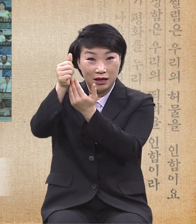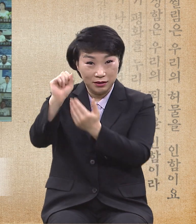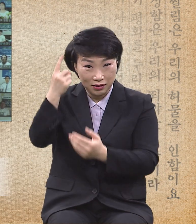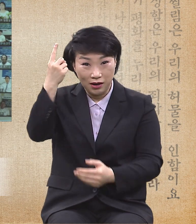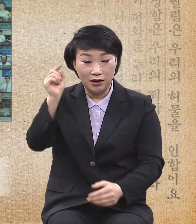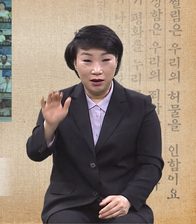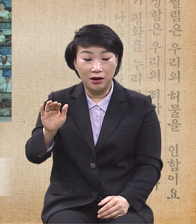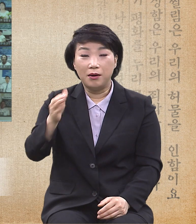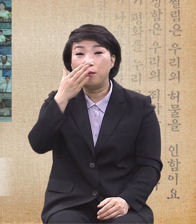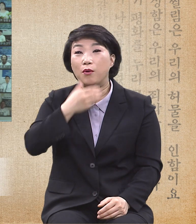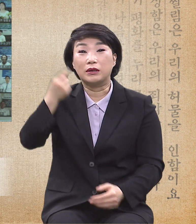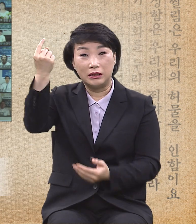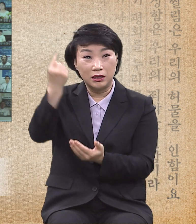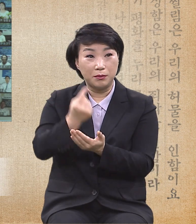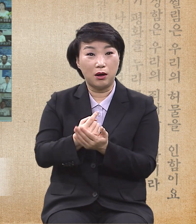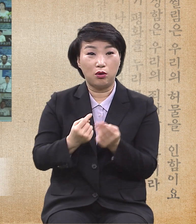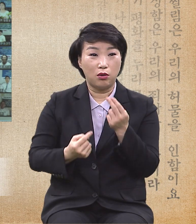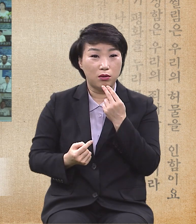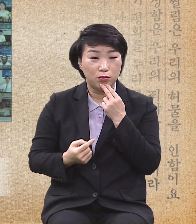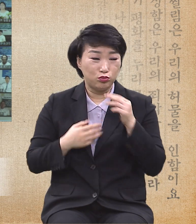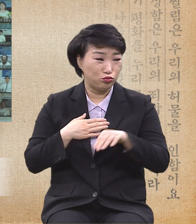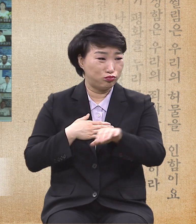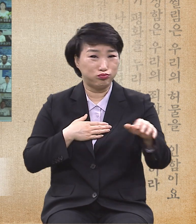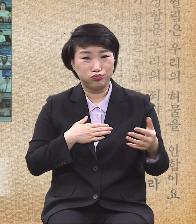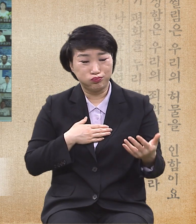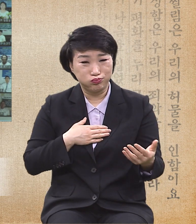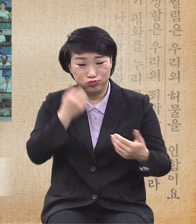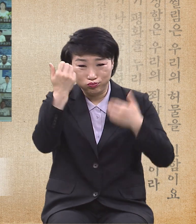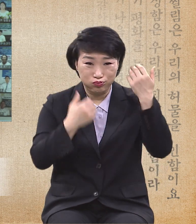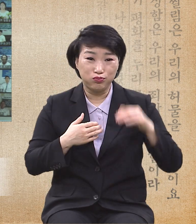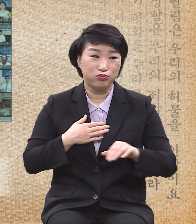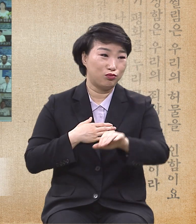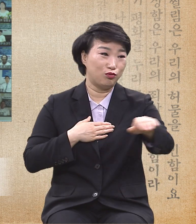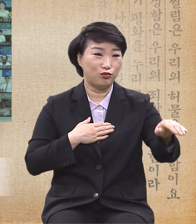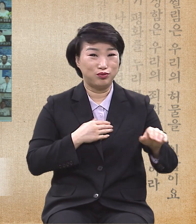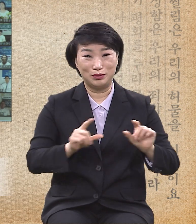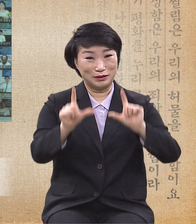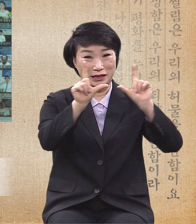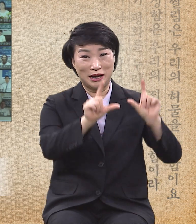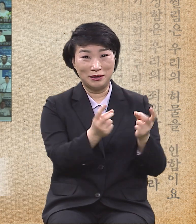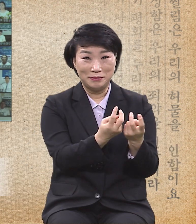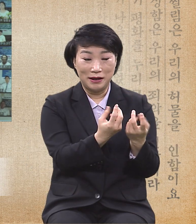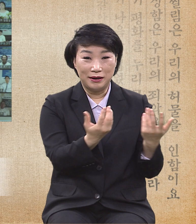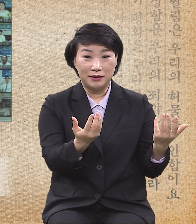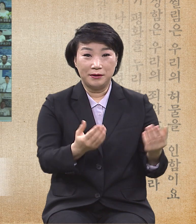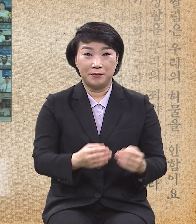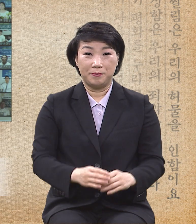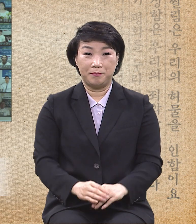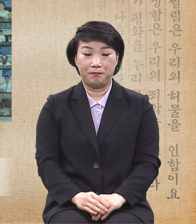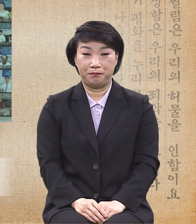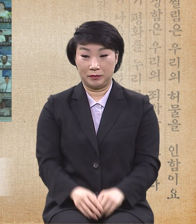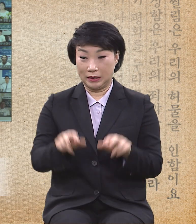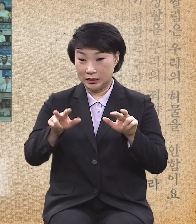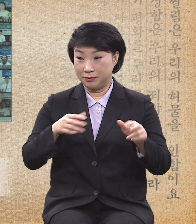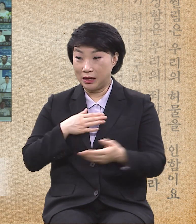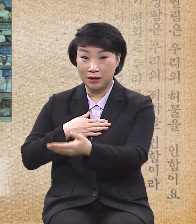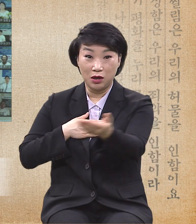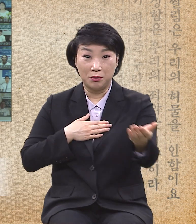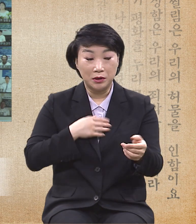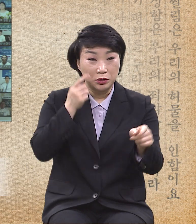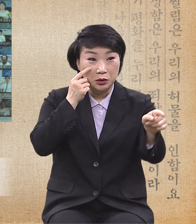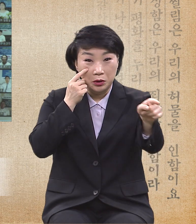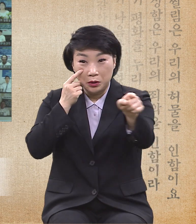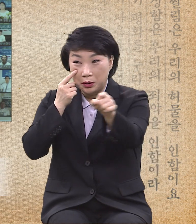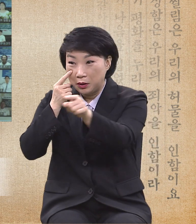하나님께로부터 복이 임하지 않고는 누구도 살 수가 없어요. 지금 여러분의 눈이